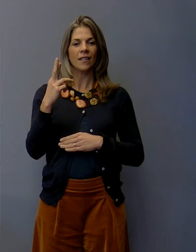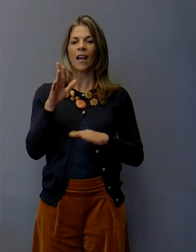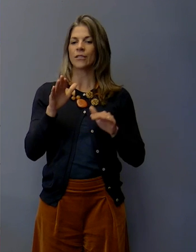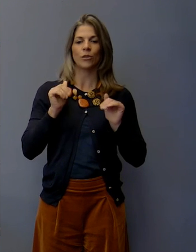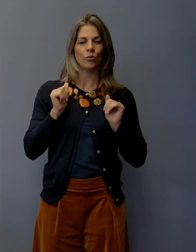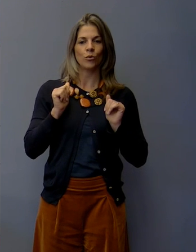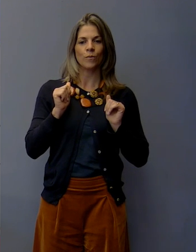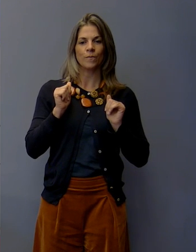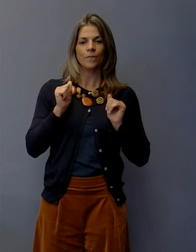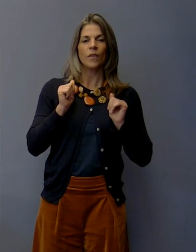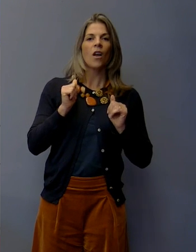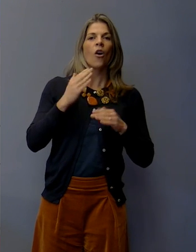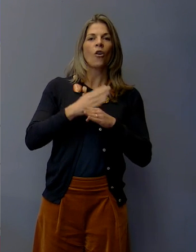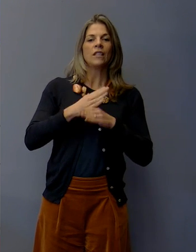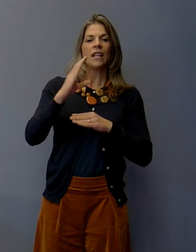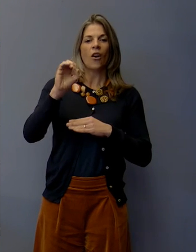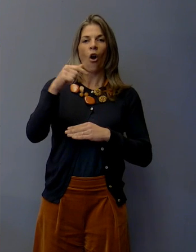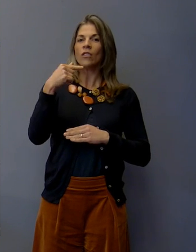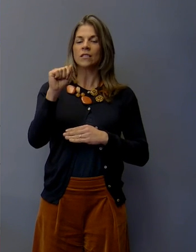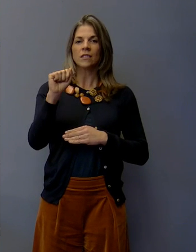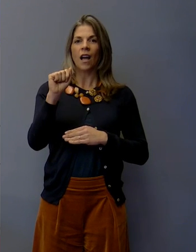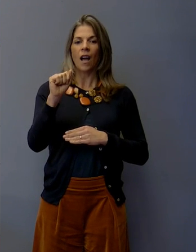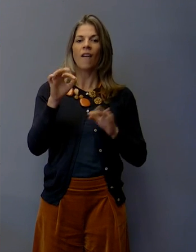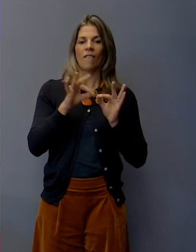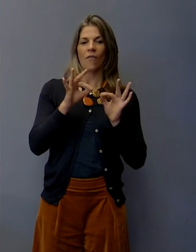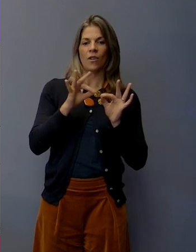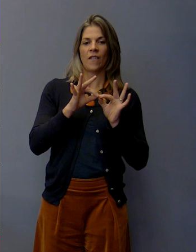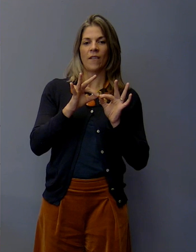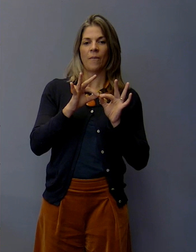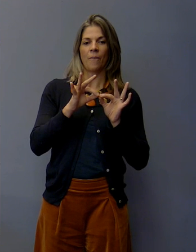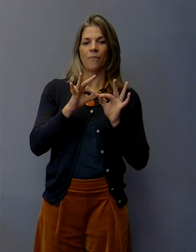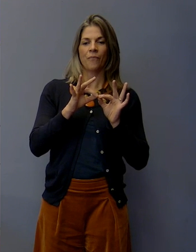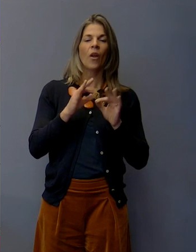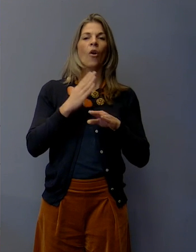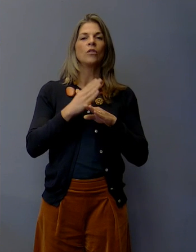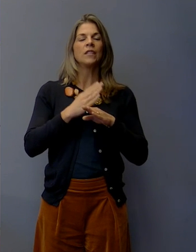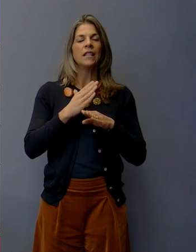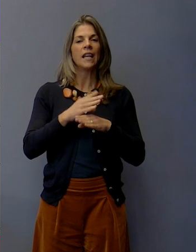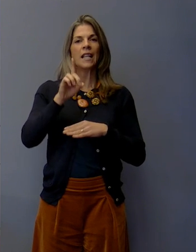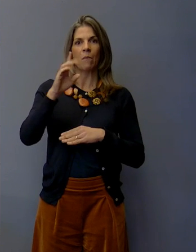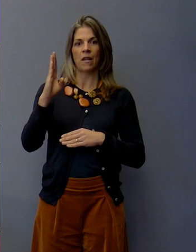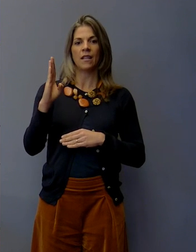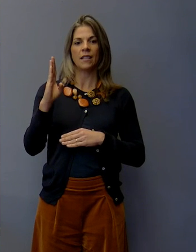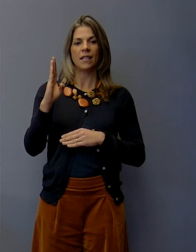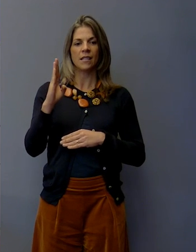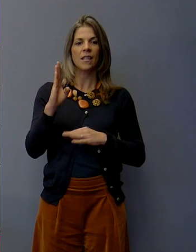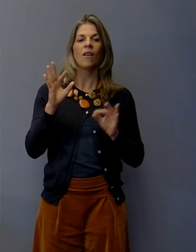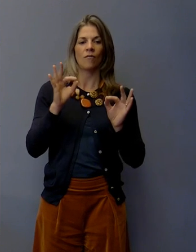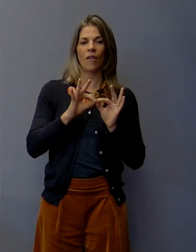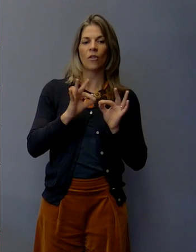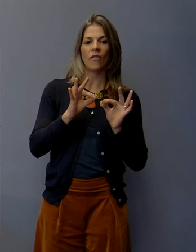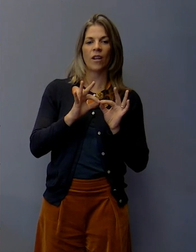consigliere costa consigliere de benedictis amorevole